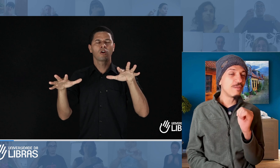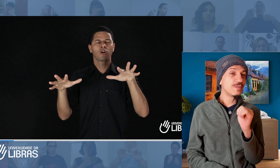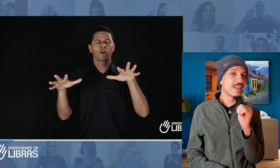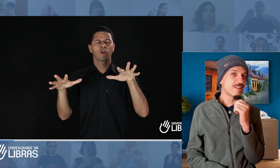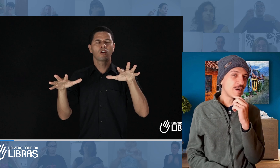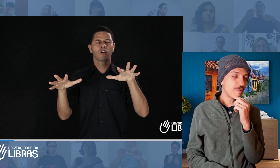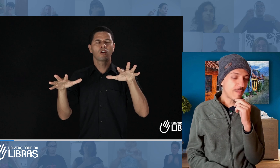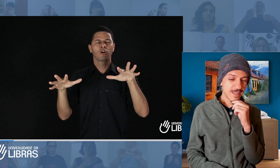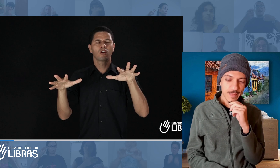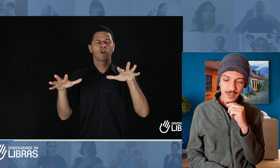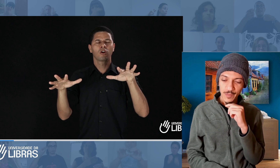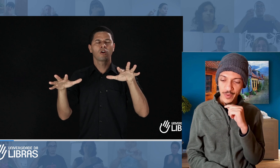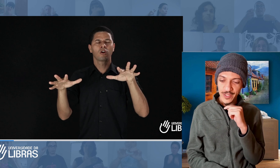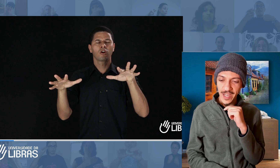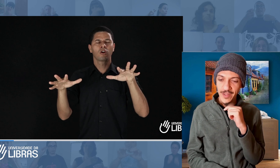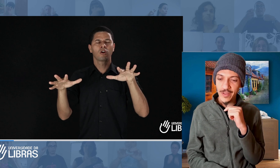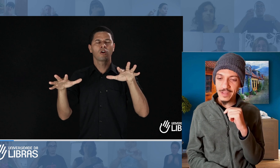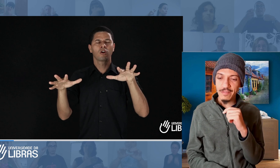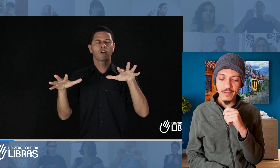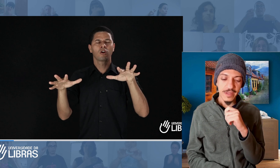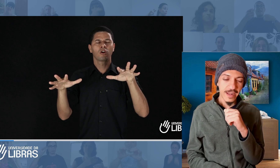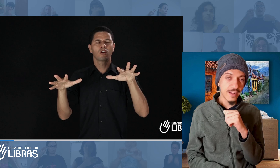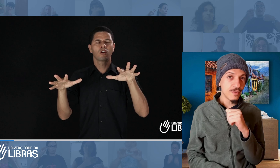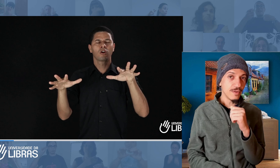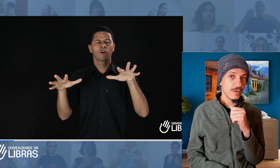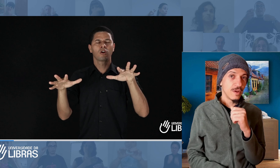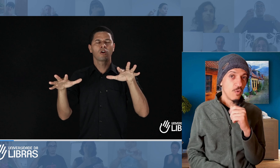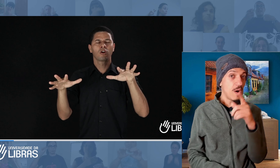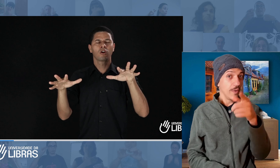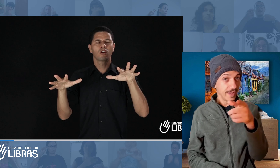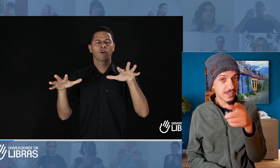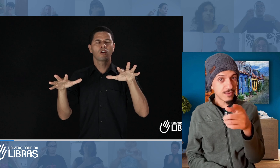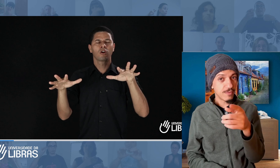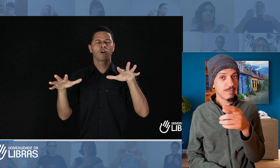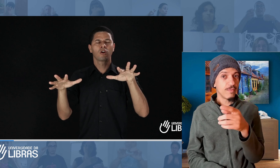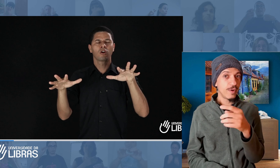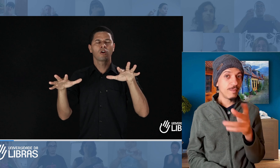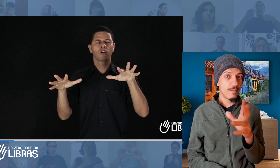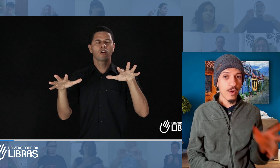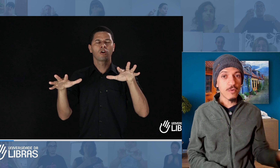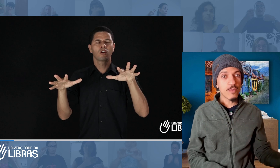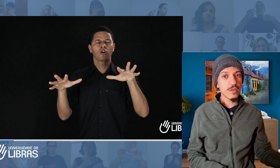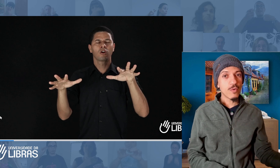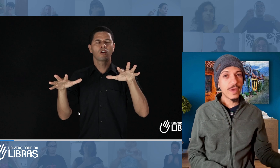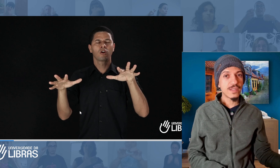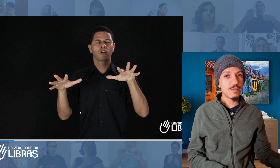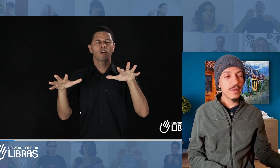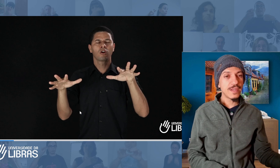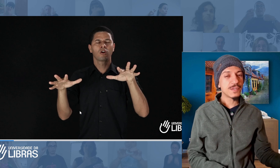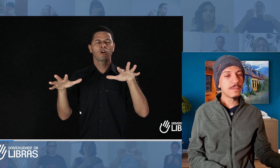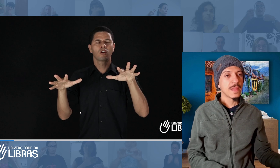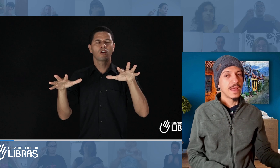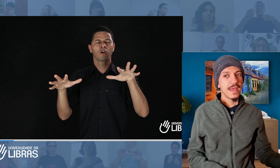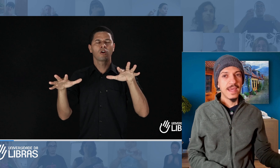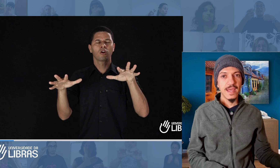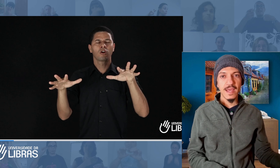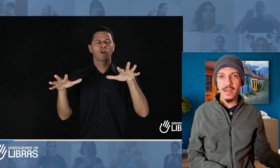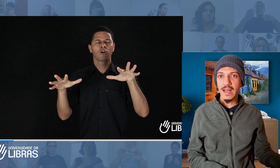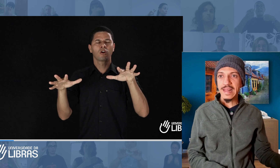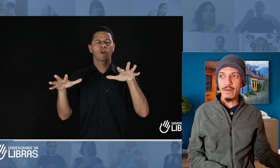que eu estava participando de um projeto que eu estava coordenando, o Maurício, foi logo quando eu conheci o Maurício, e ele estava